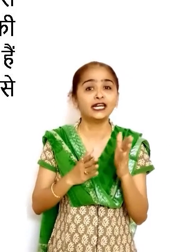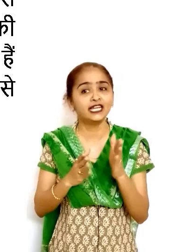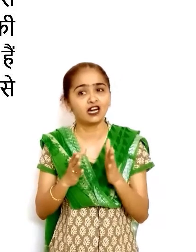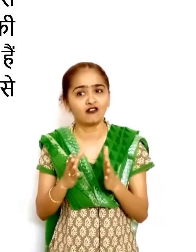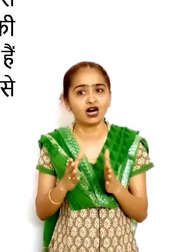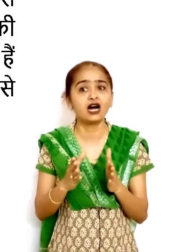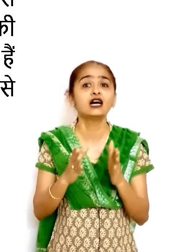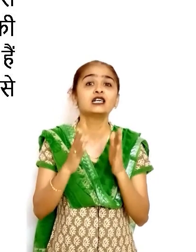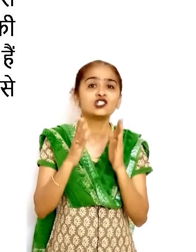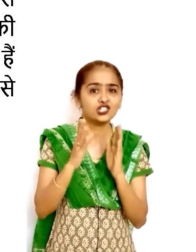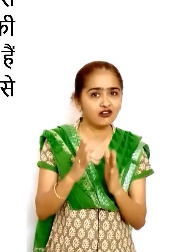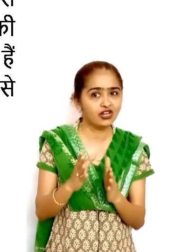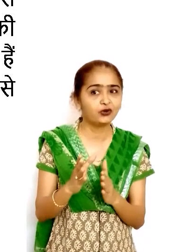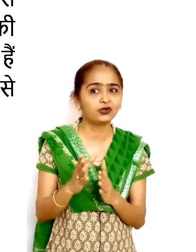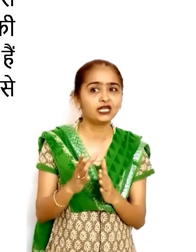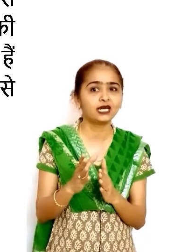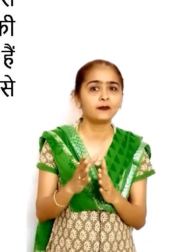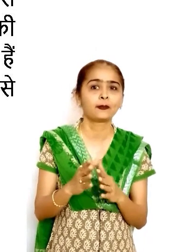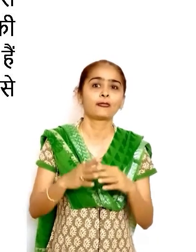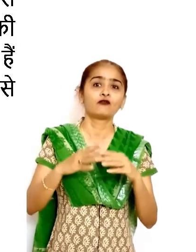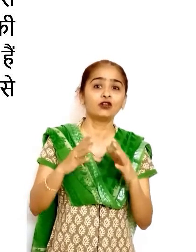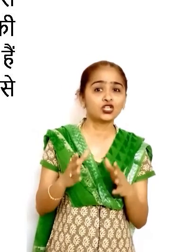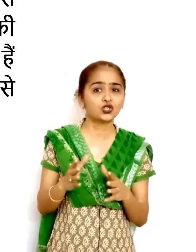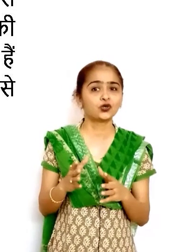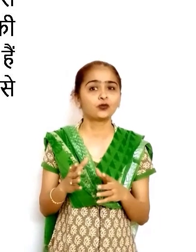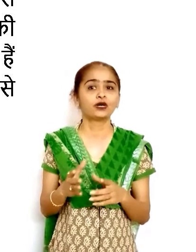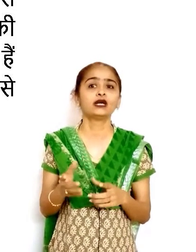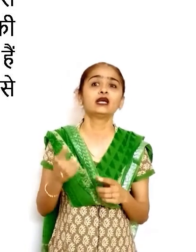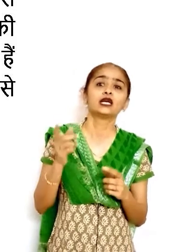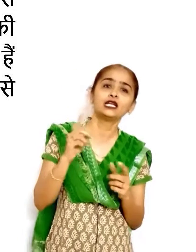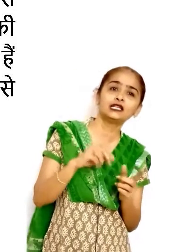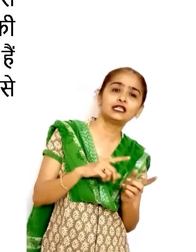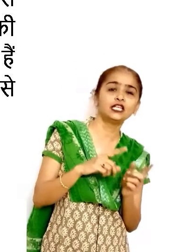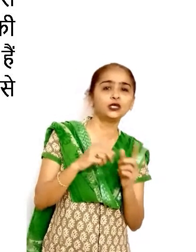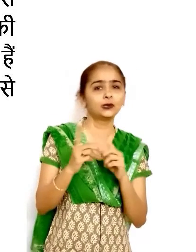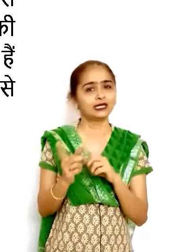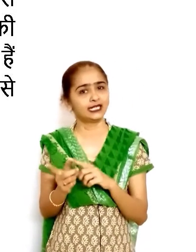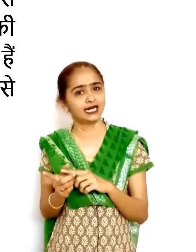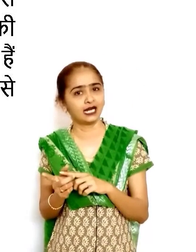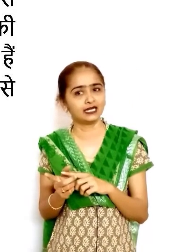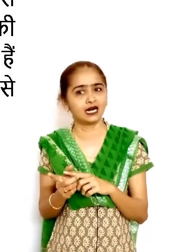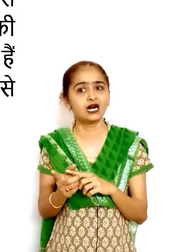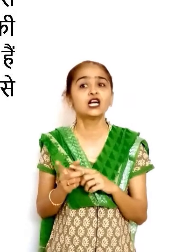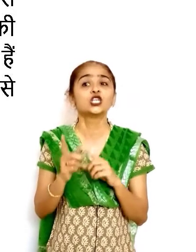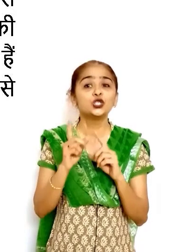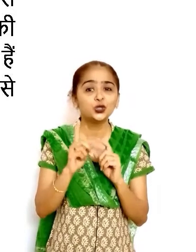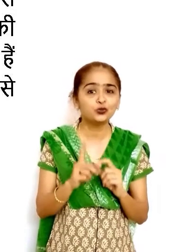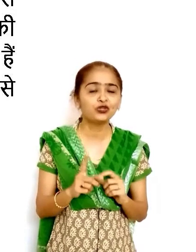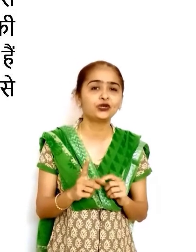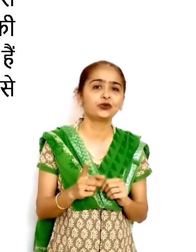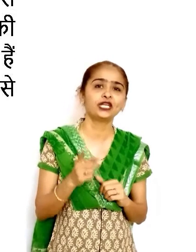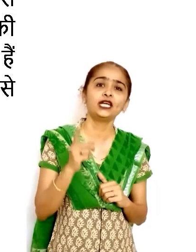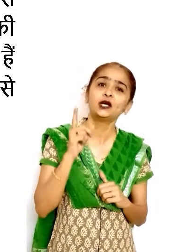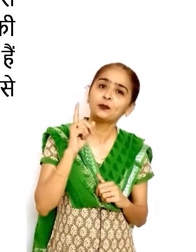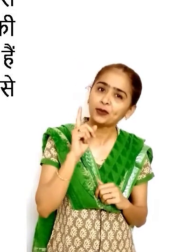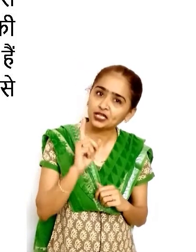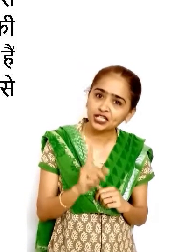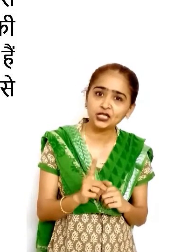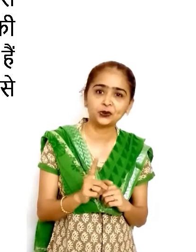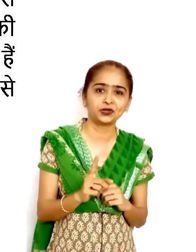ठंडी हवा चल रही होती है। वृक्षों पर हिलती डुलती डालियां झूमती हुई प्रतीत होती